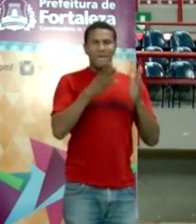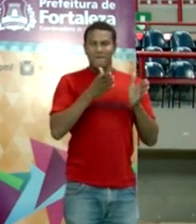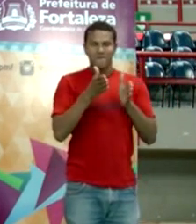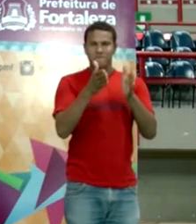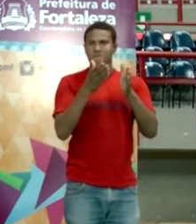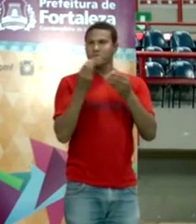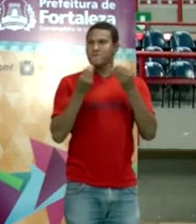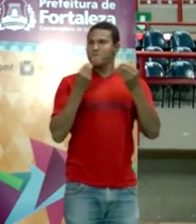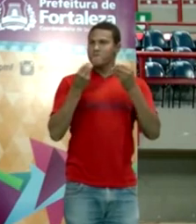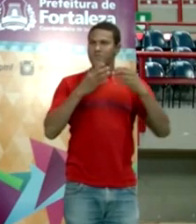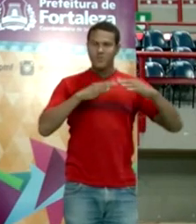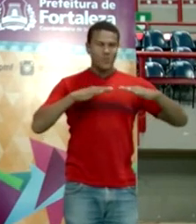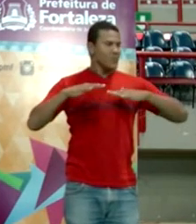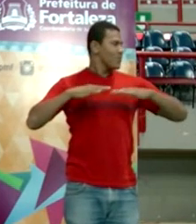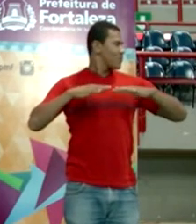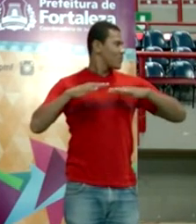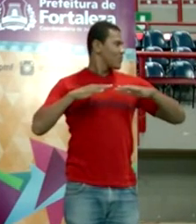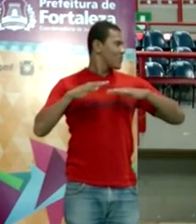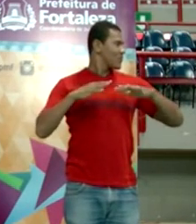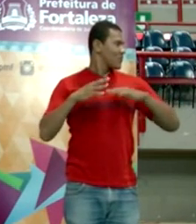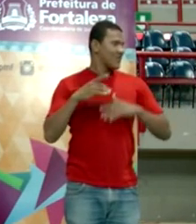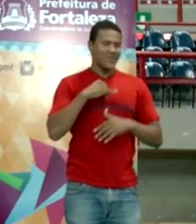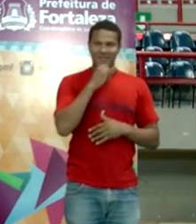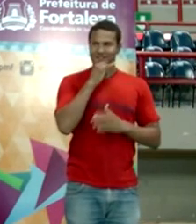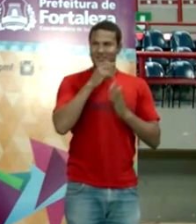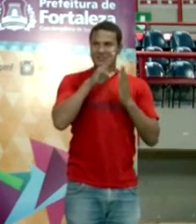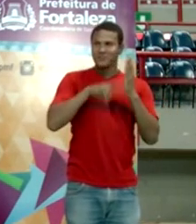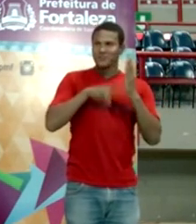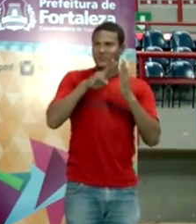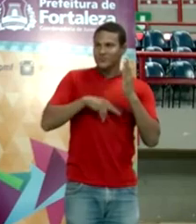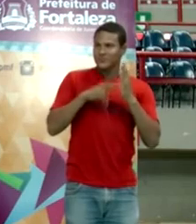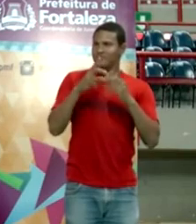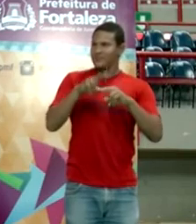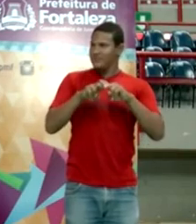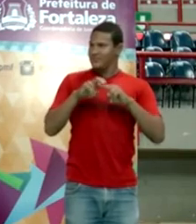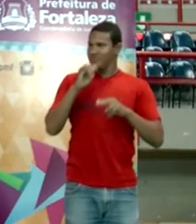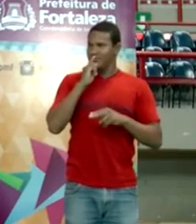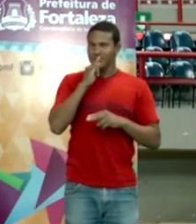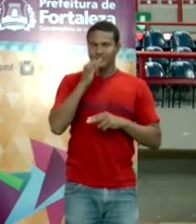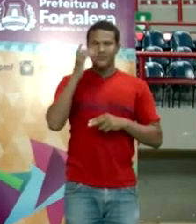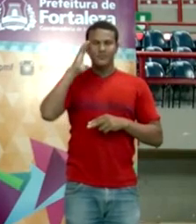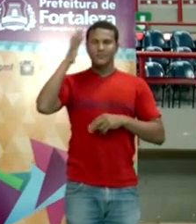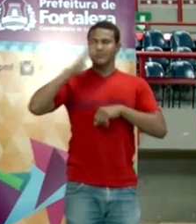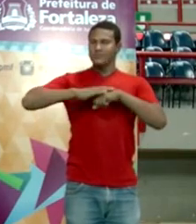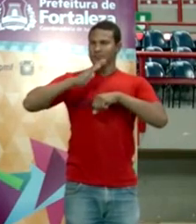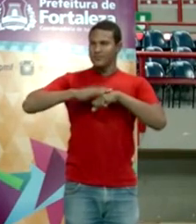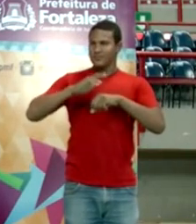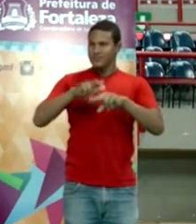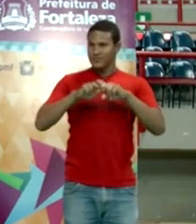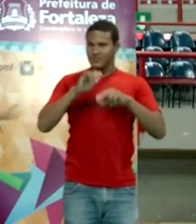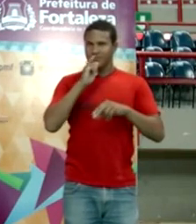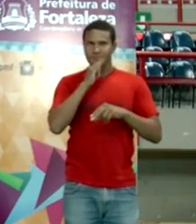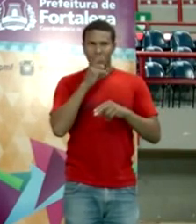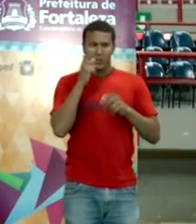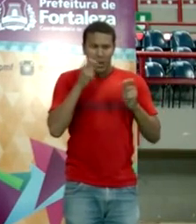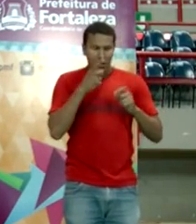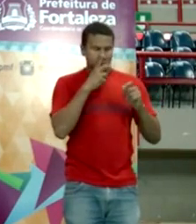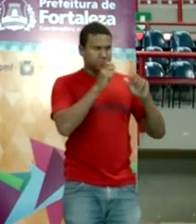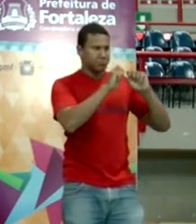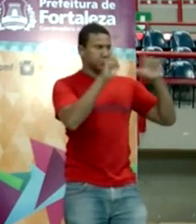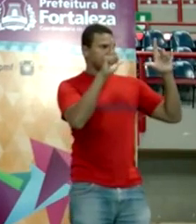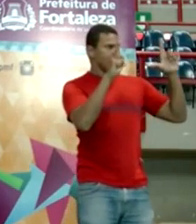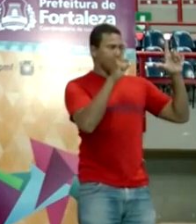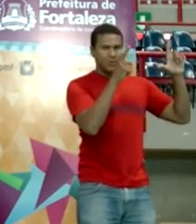na leitura. Não só atitude passiva de ler de acordo com o que o autor propôs, mas eu posso escolher caminhos novos de leitura